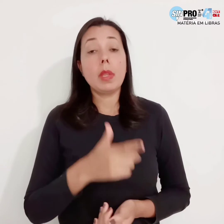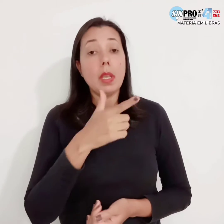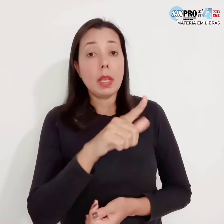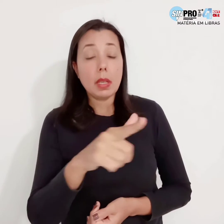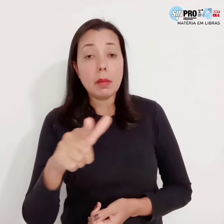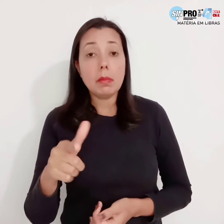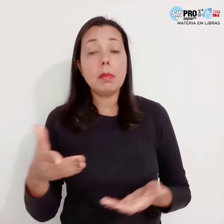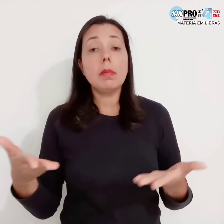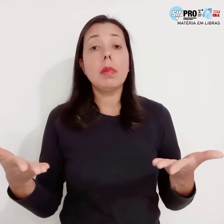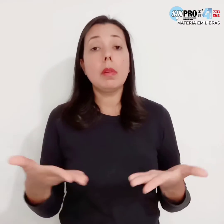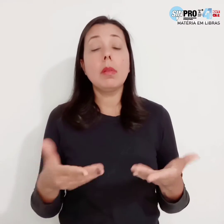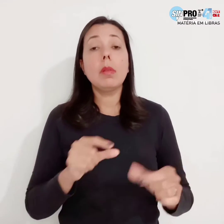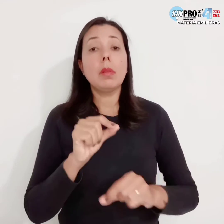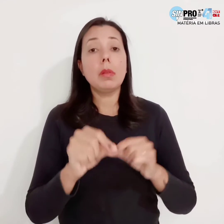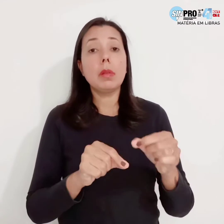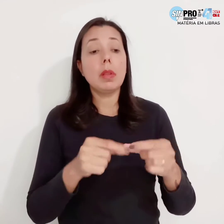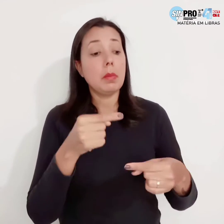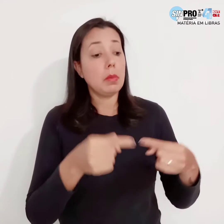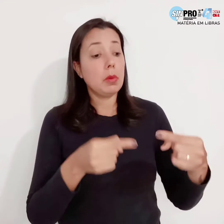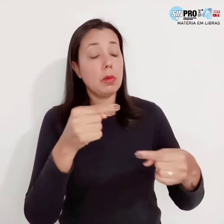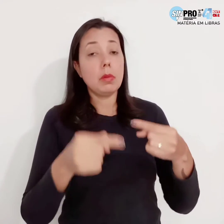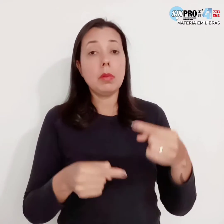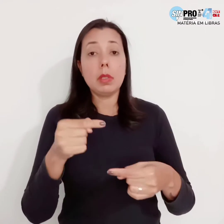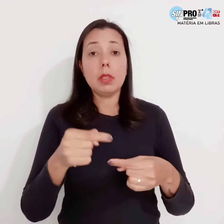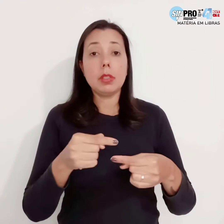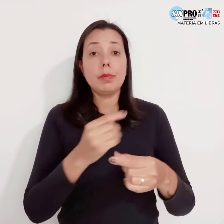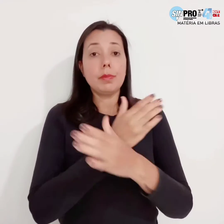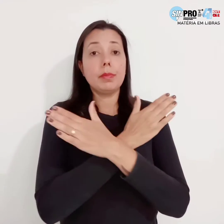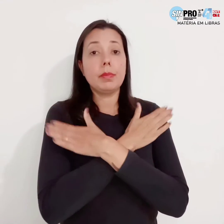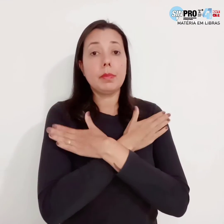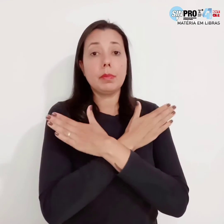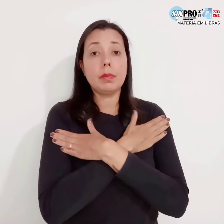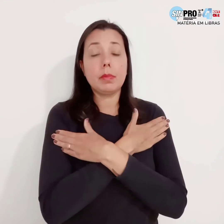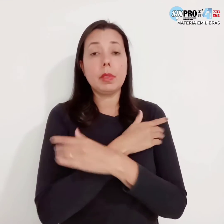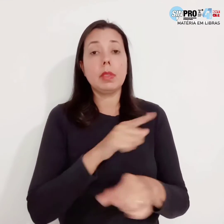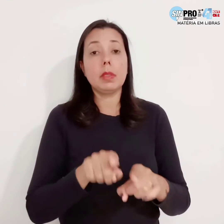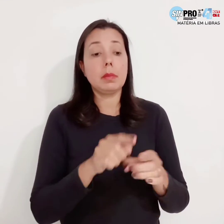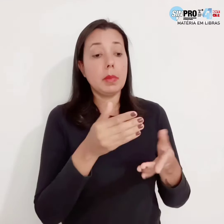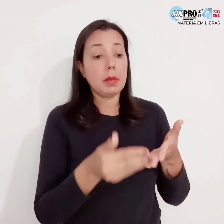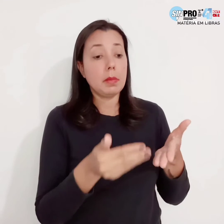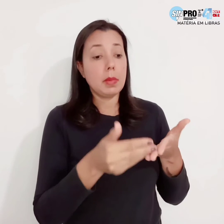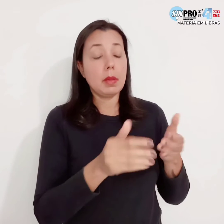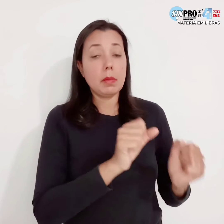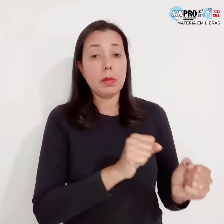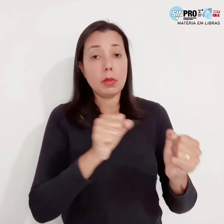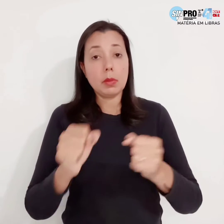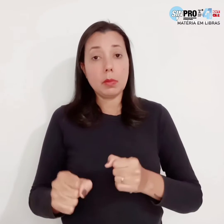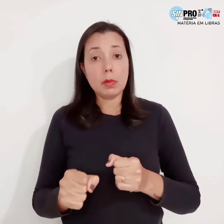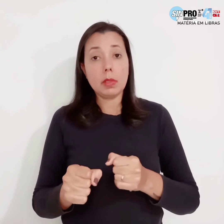Repete-se agora a política do desemprego e perda de poder